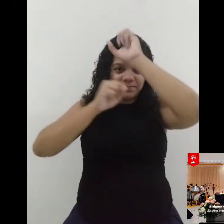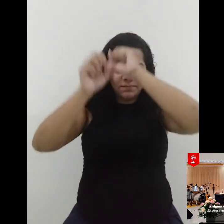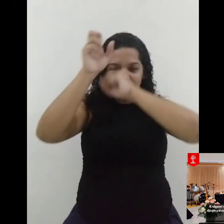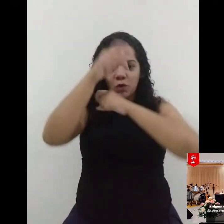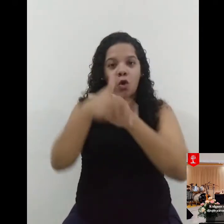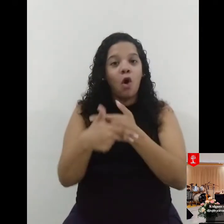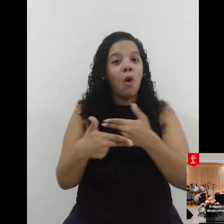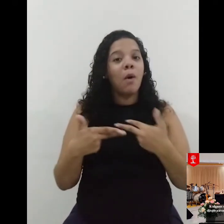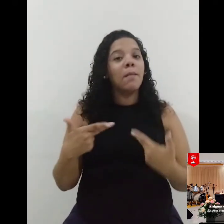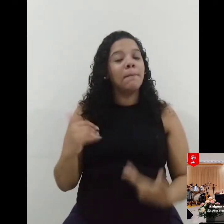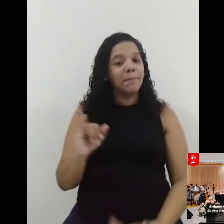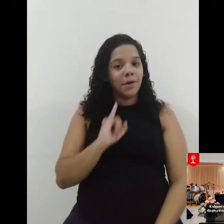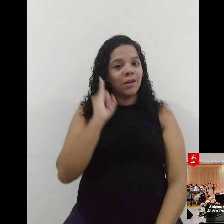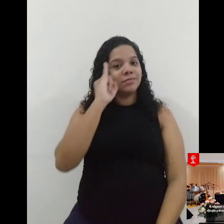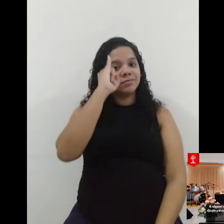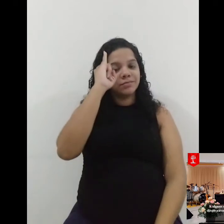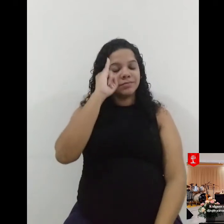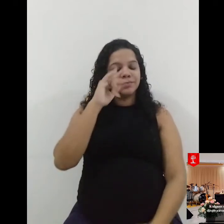Diz assim o texto: